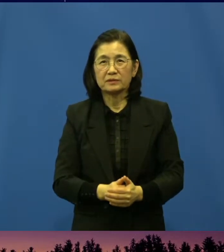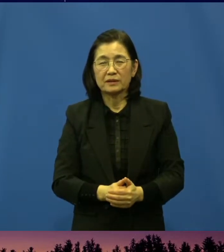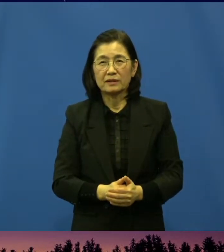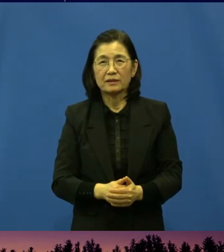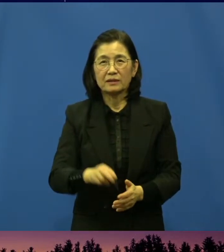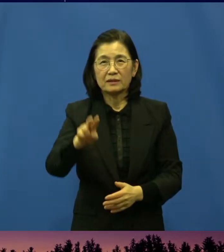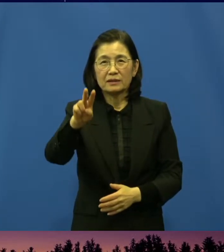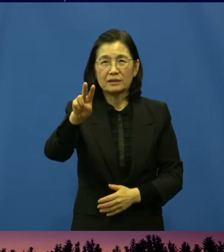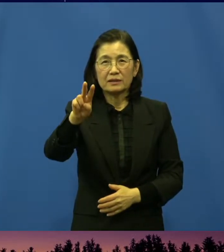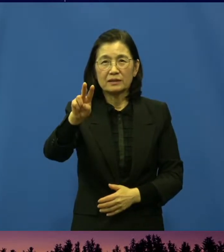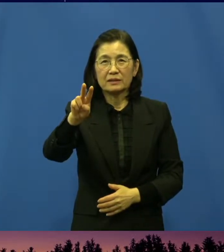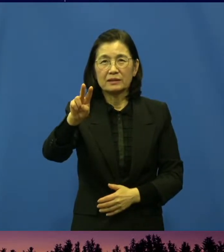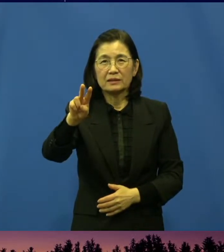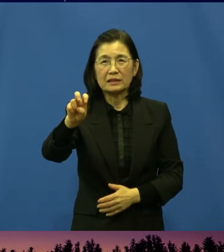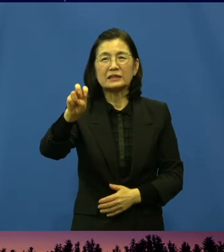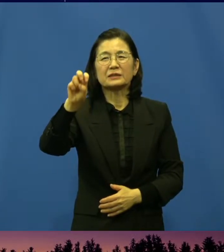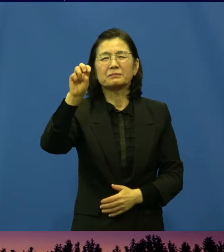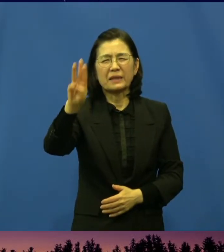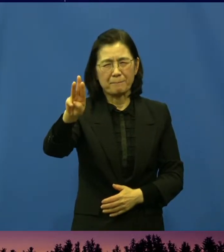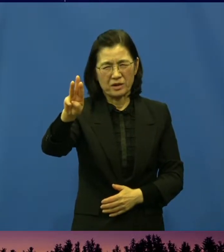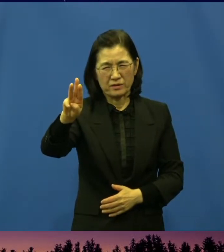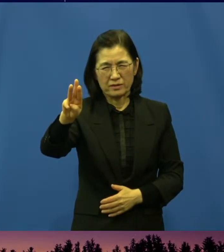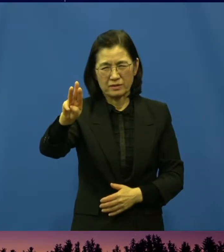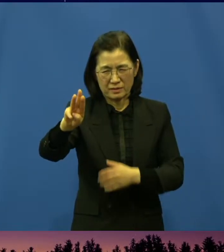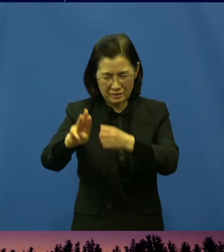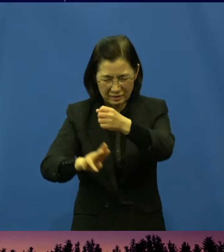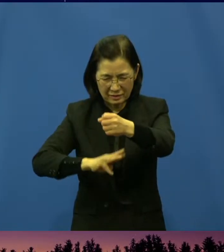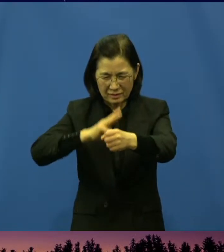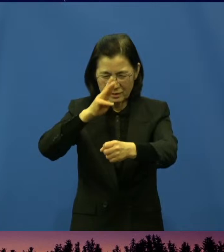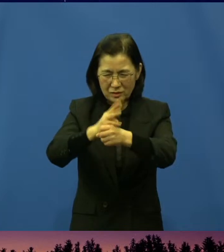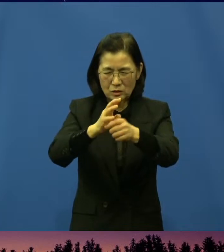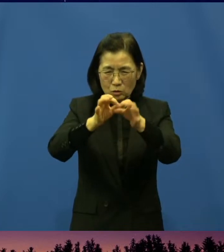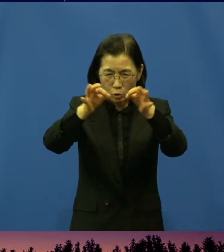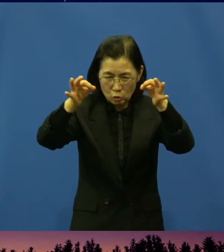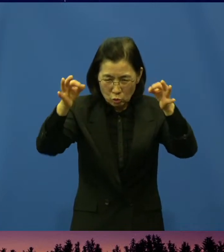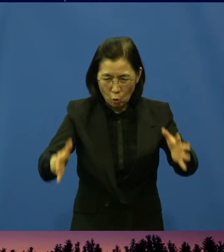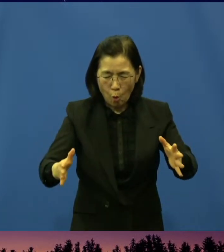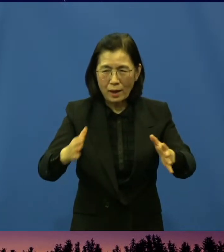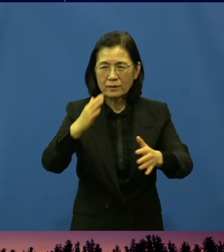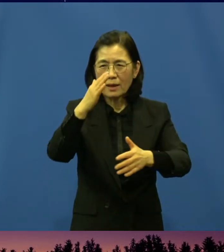몽롱하세요? 그래서 23년의 공백이 있는 거예요.